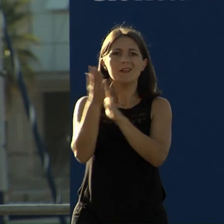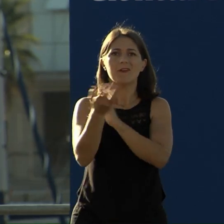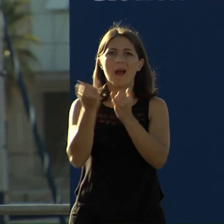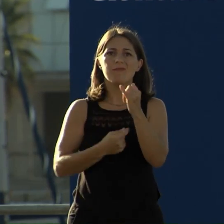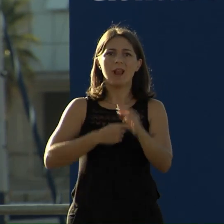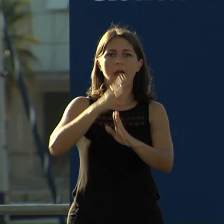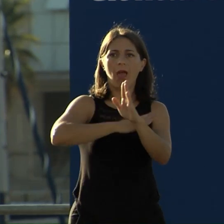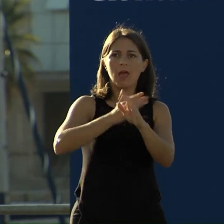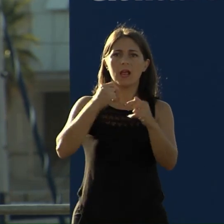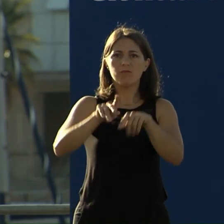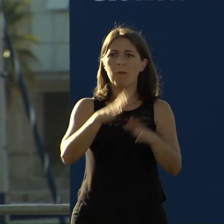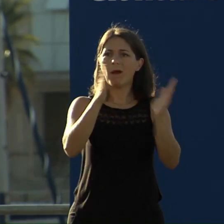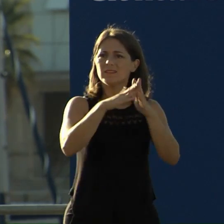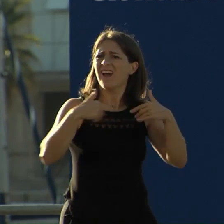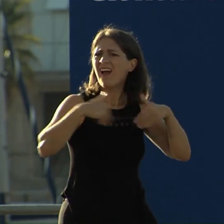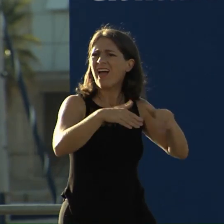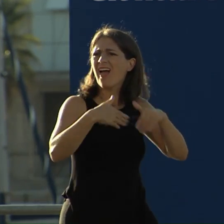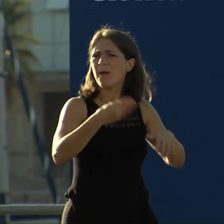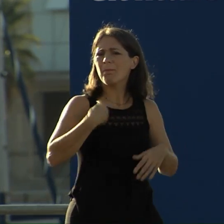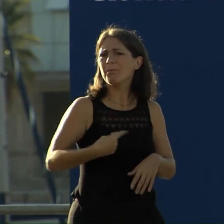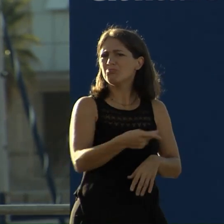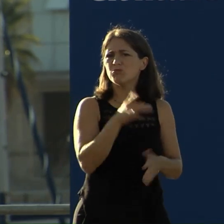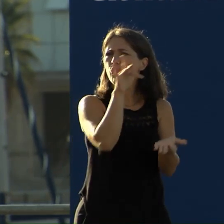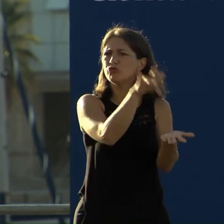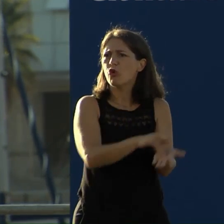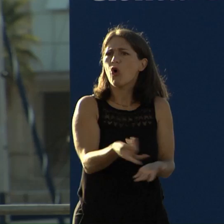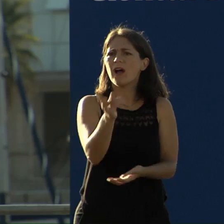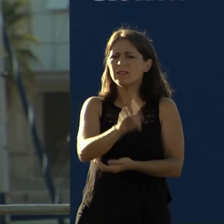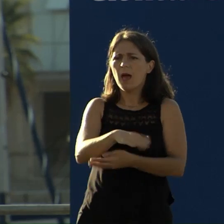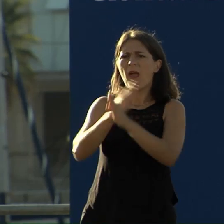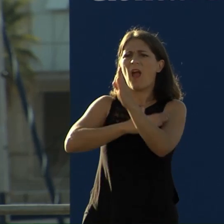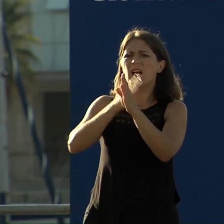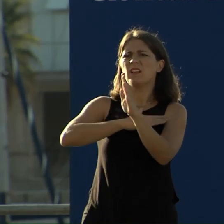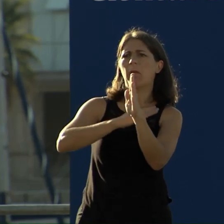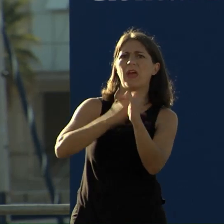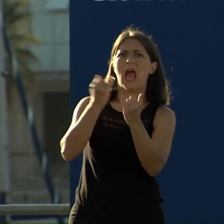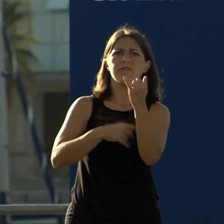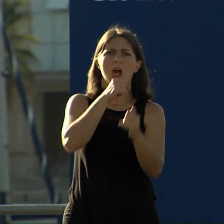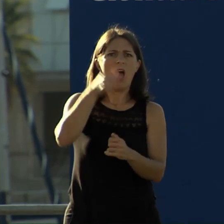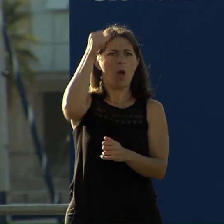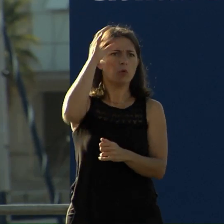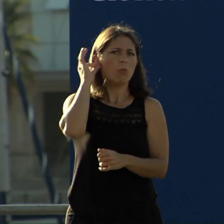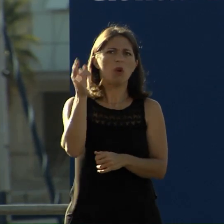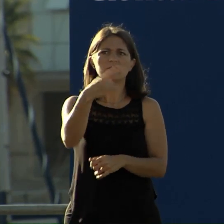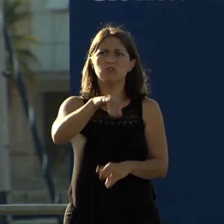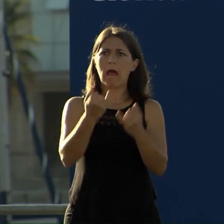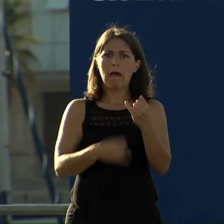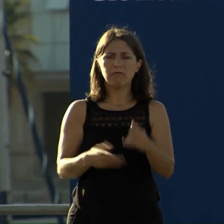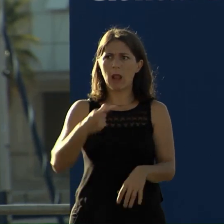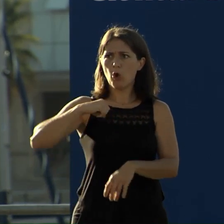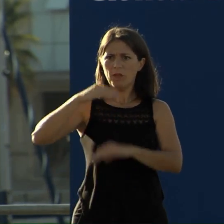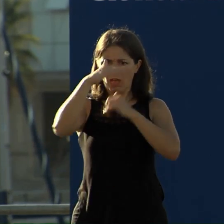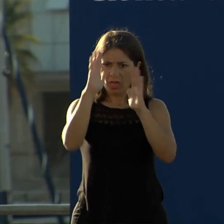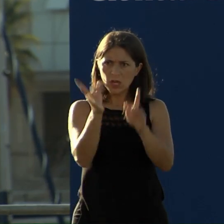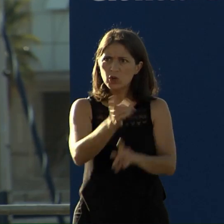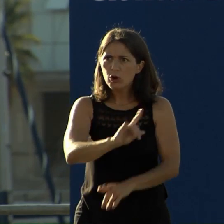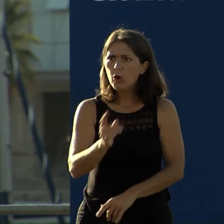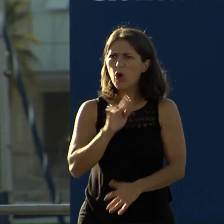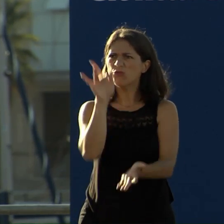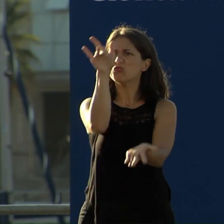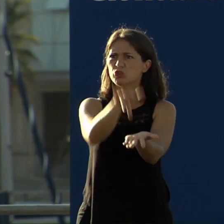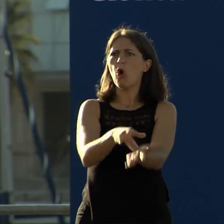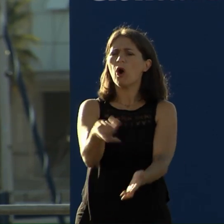clases medias eran desahuciadas. Cuando resultaba que las clases medias tenían abuelos y abuelas que no eran atendidos en un hospital. Cuando